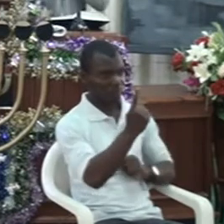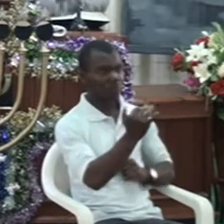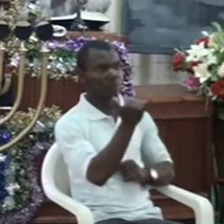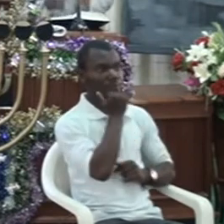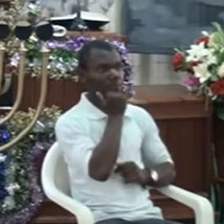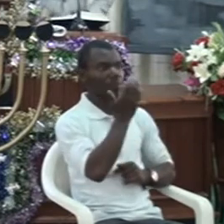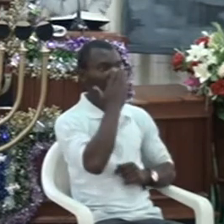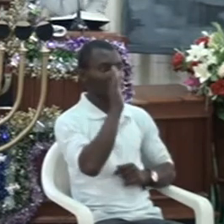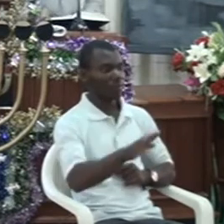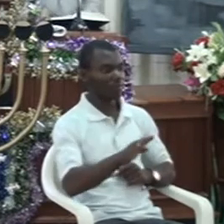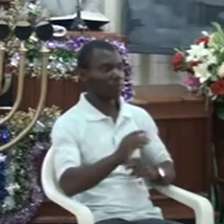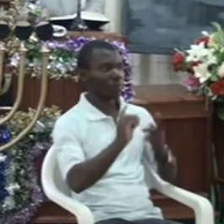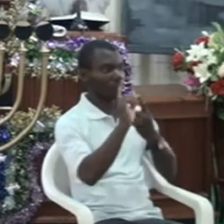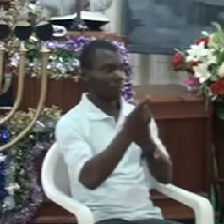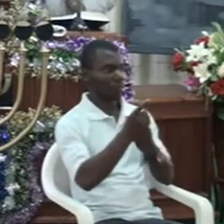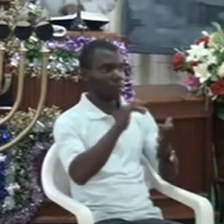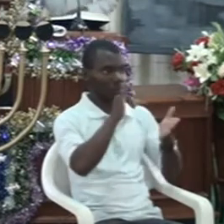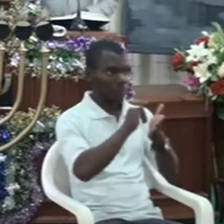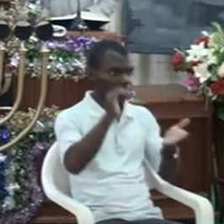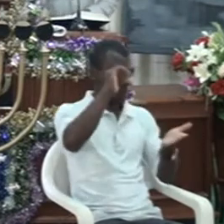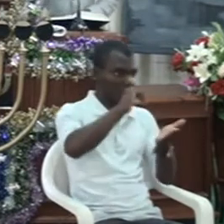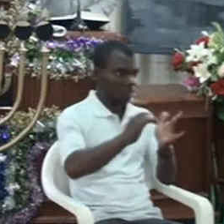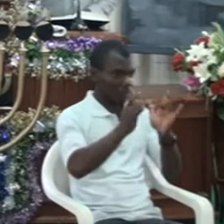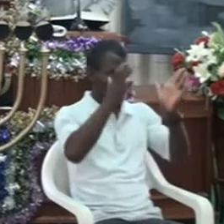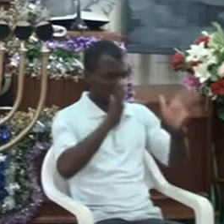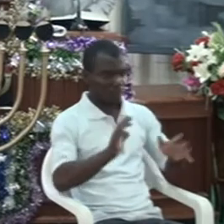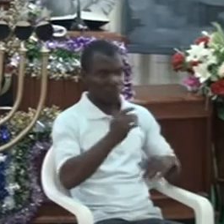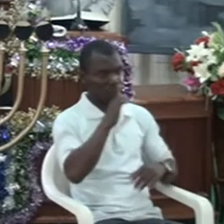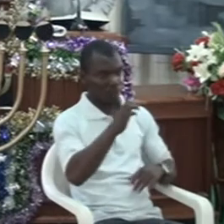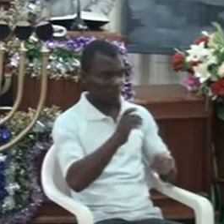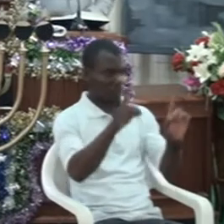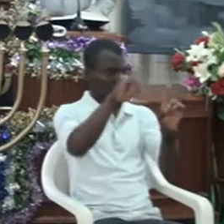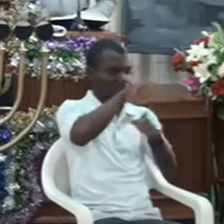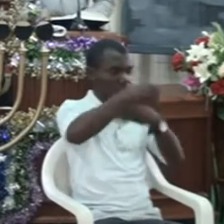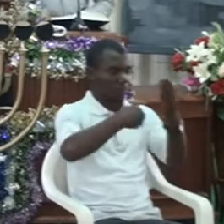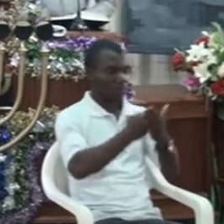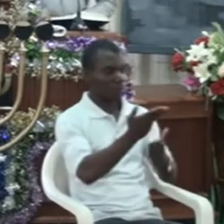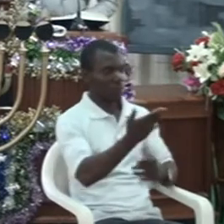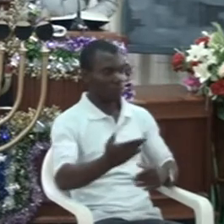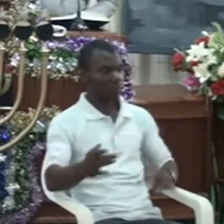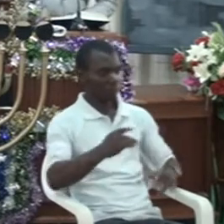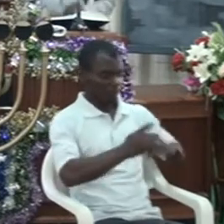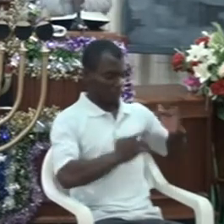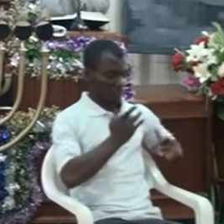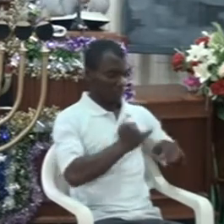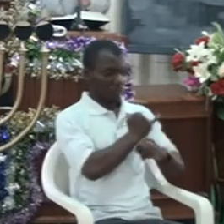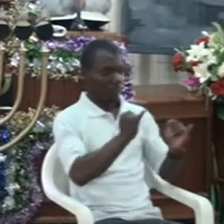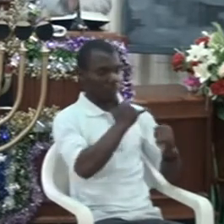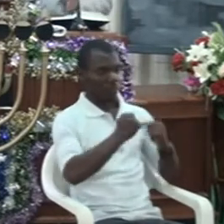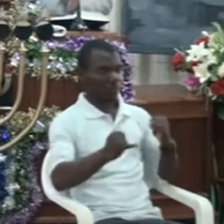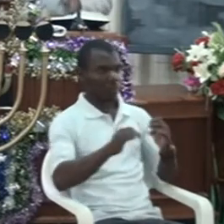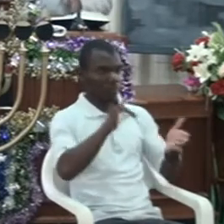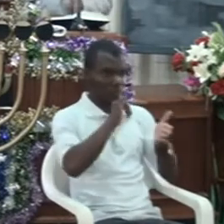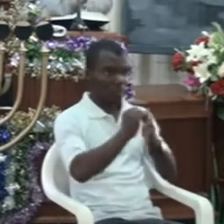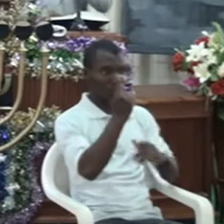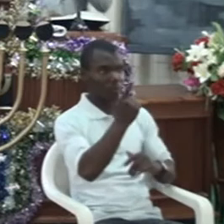m'affondir au bon. C'est l'ennemi qui est derrière ces choses. Nani a dit que nous mais les membres qui aiment les mêmes pas. Grâce infinie. La grâce infinie.